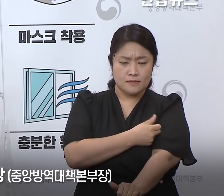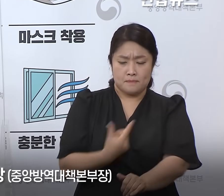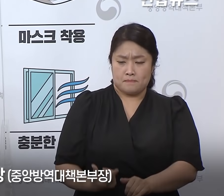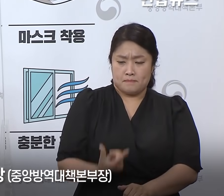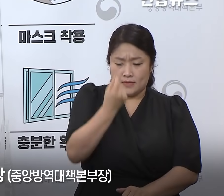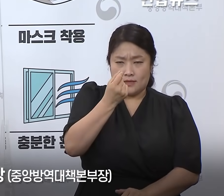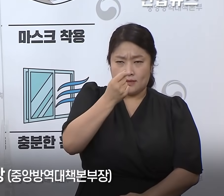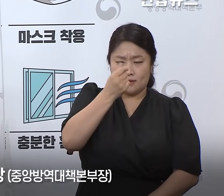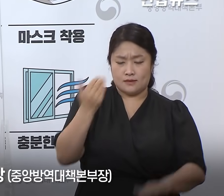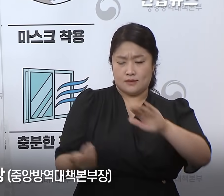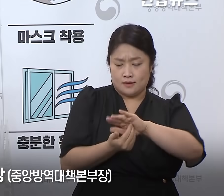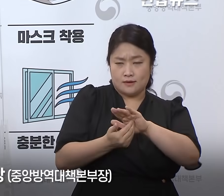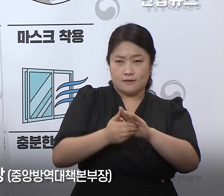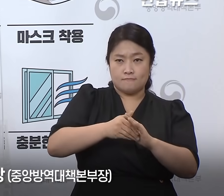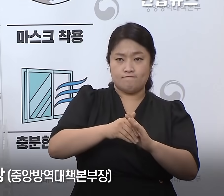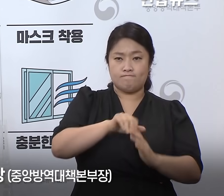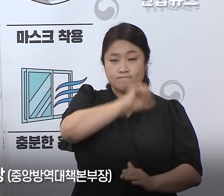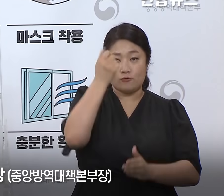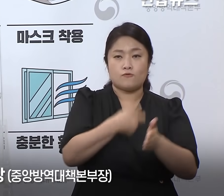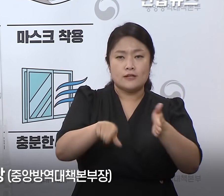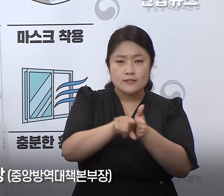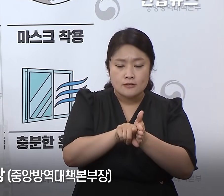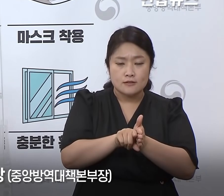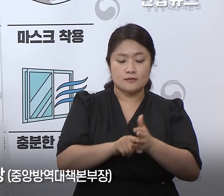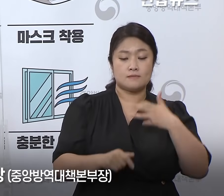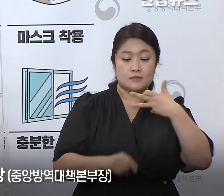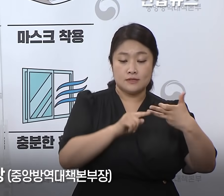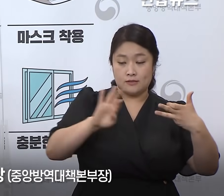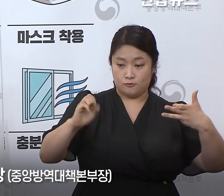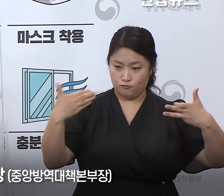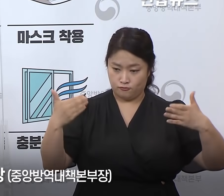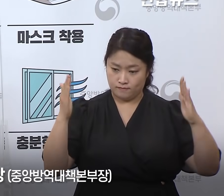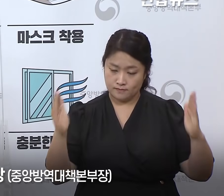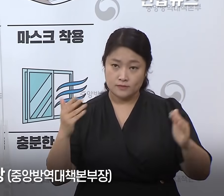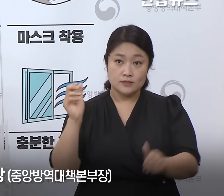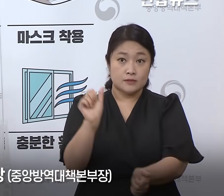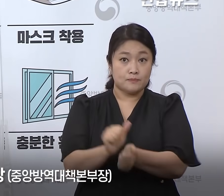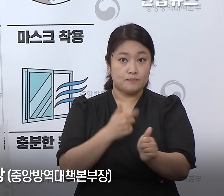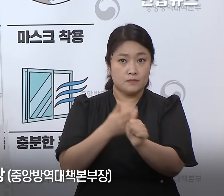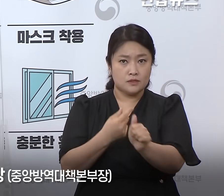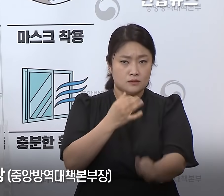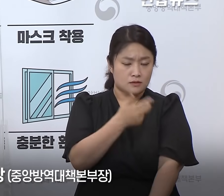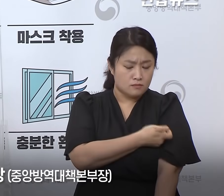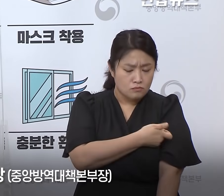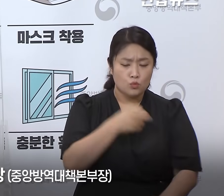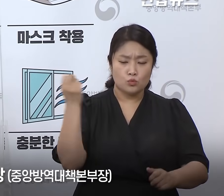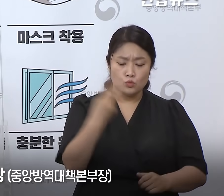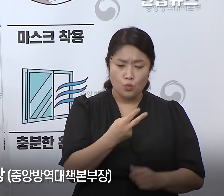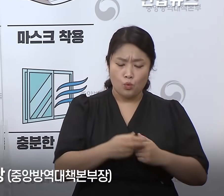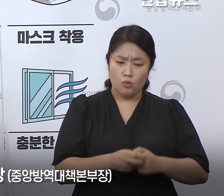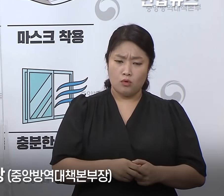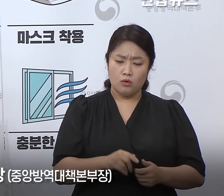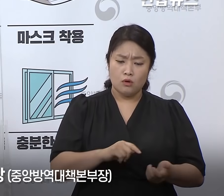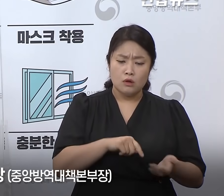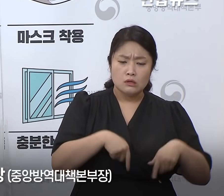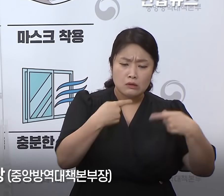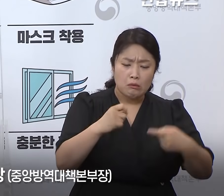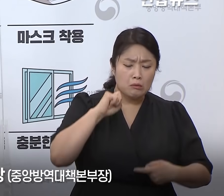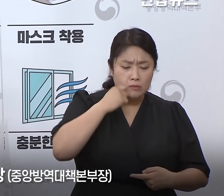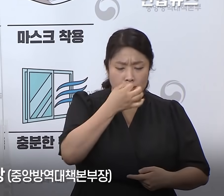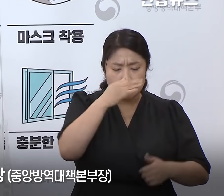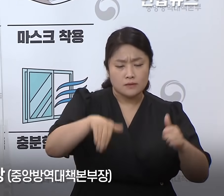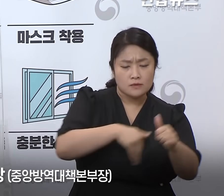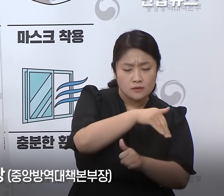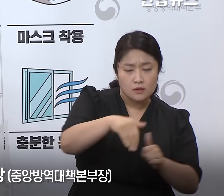목표로 18세에서 49세 예방접종과 접종에 사각지대 대책을 구체화 1 코로나